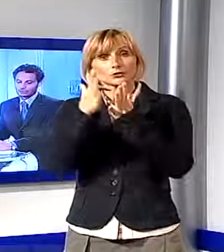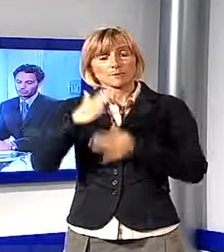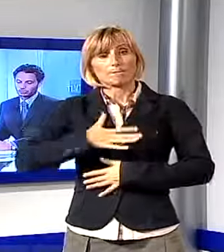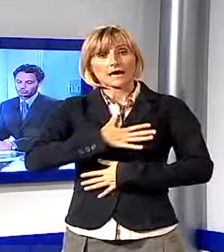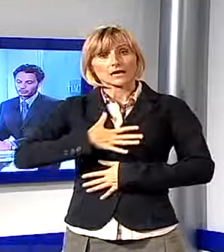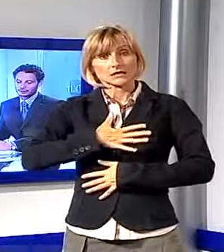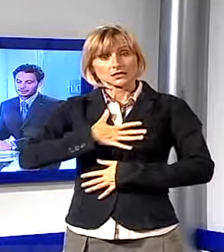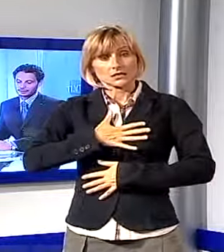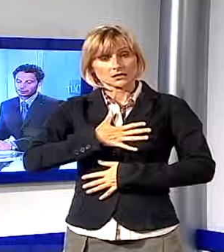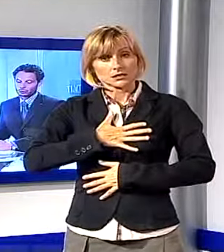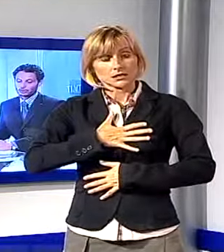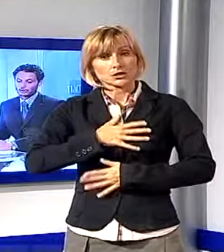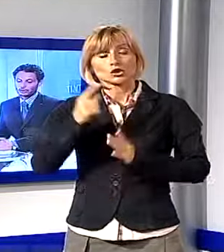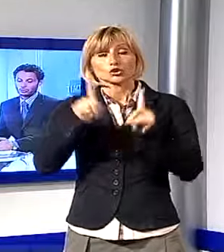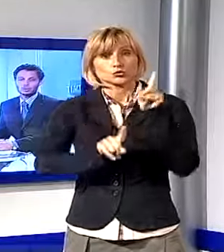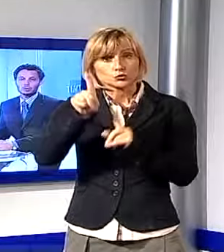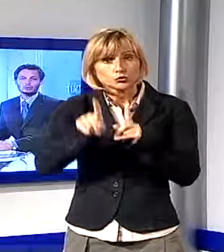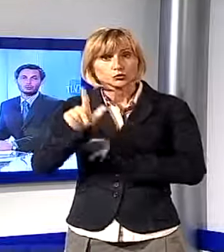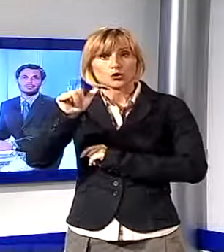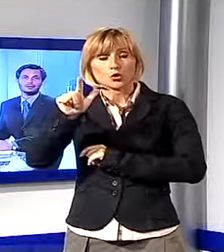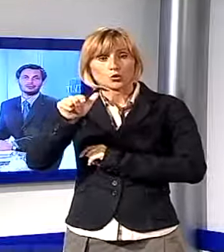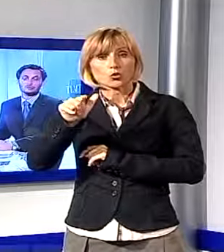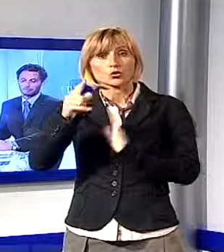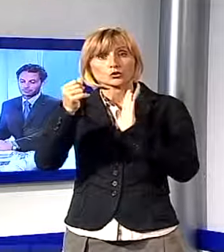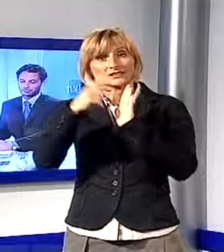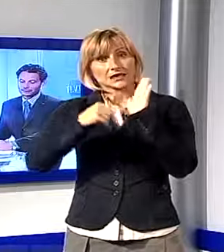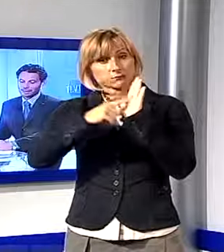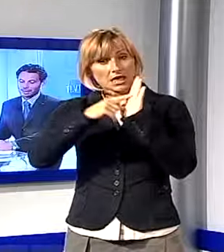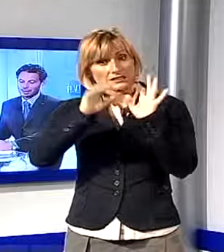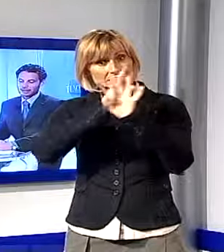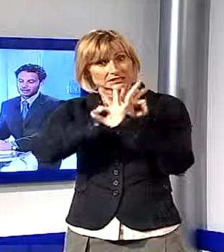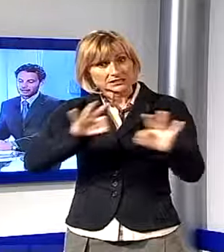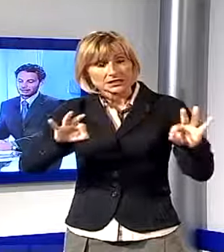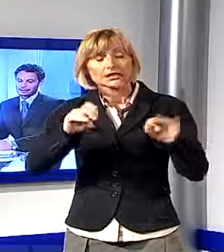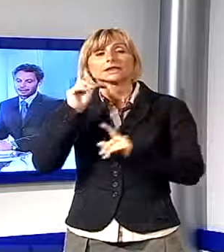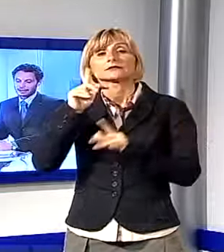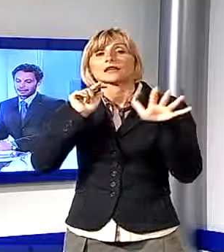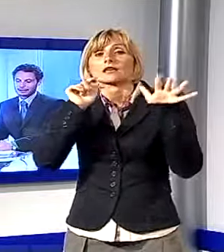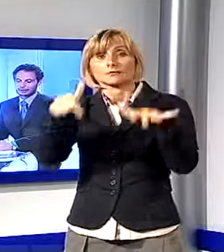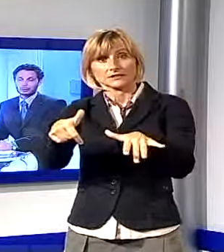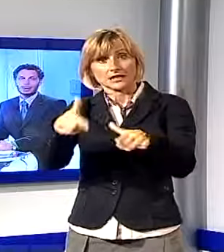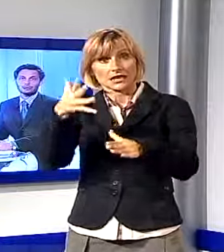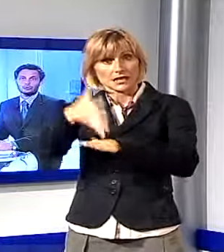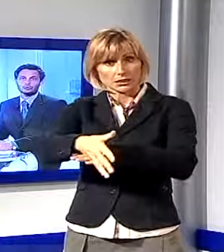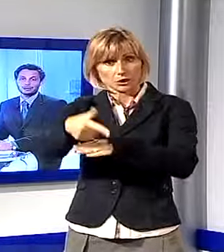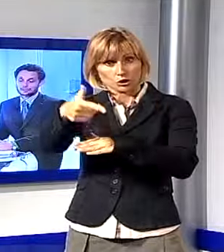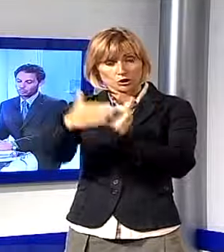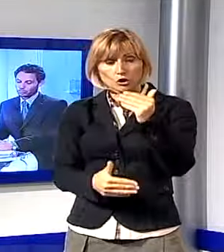non hanno ricevuto gli stipendi di giugno e luglio e dunque se entro la prossima settimana non arriverà il pagamento di quanto spetta loro,